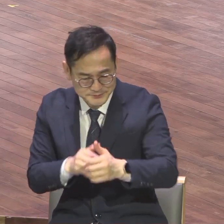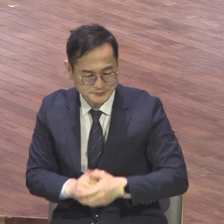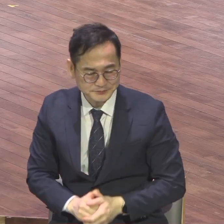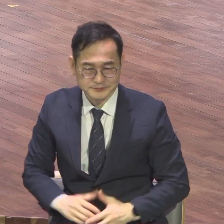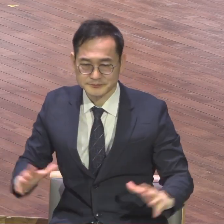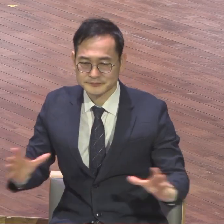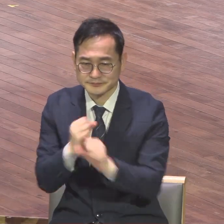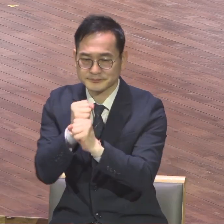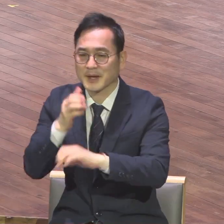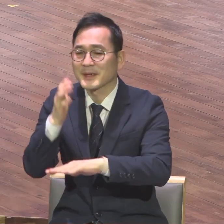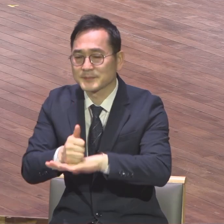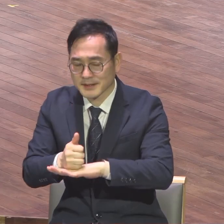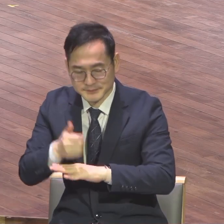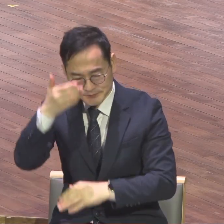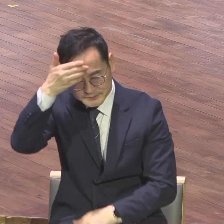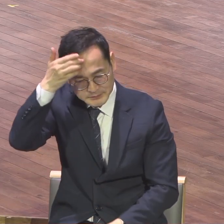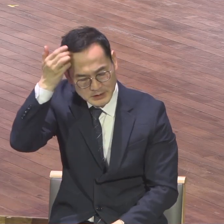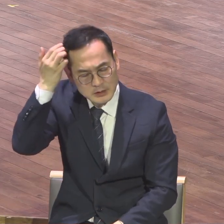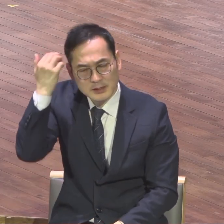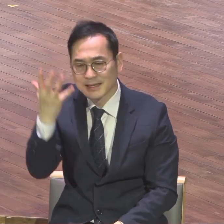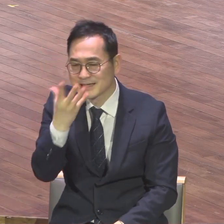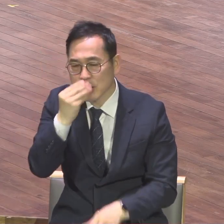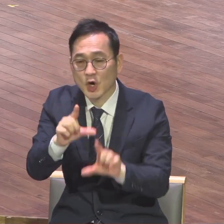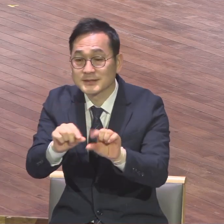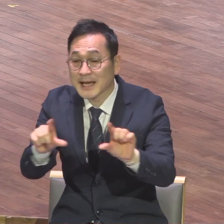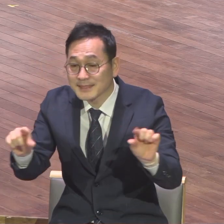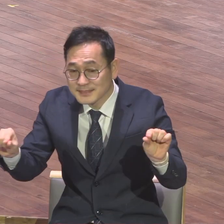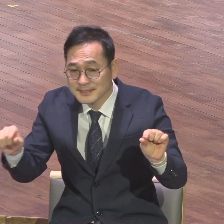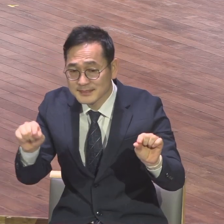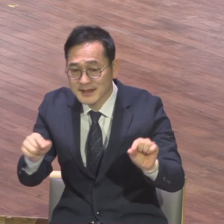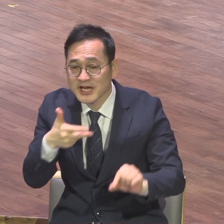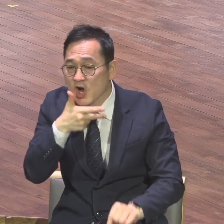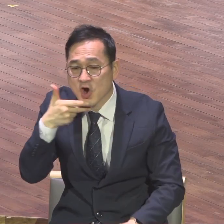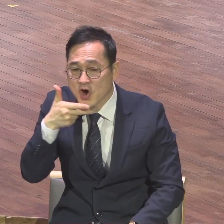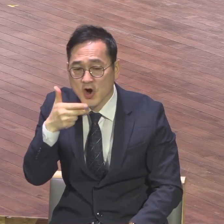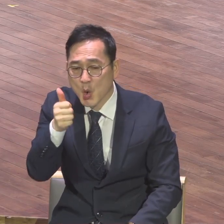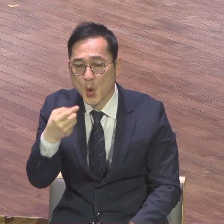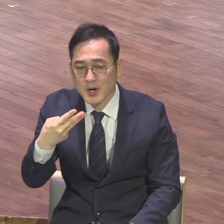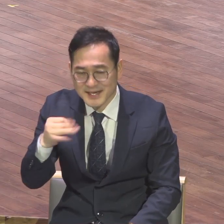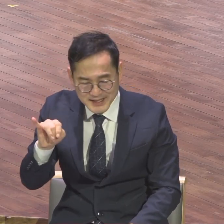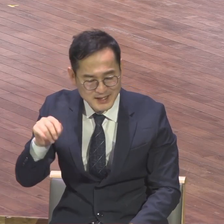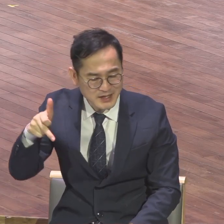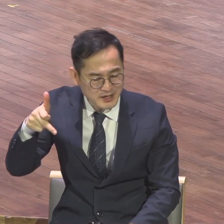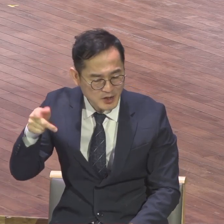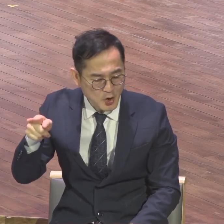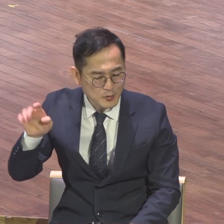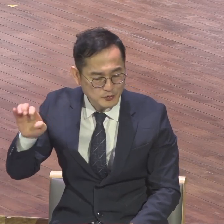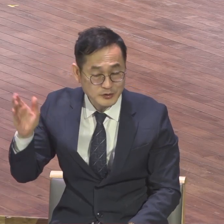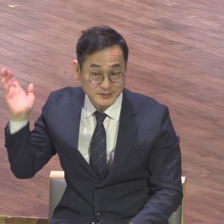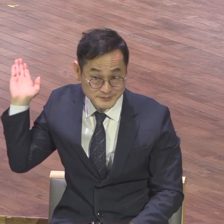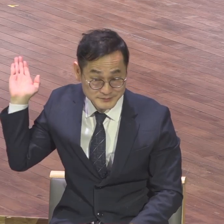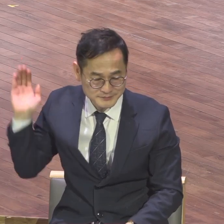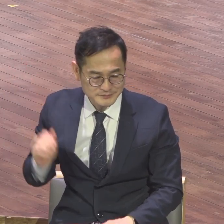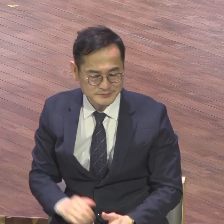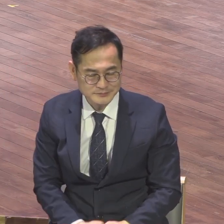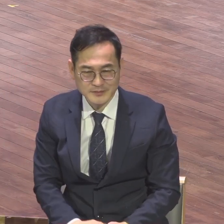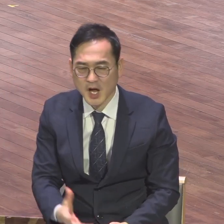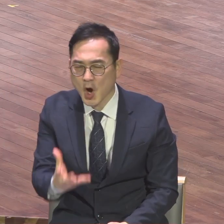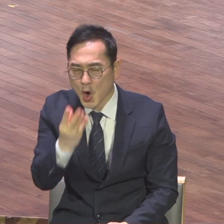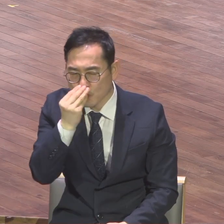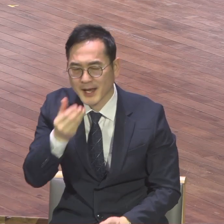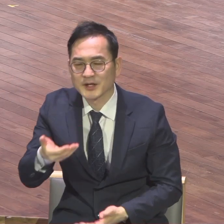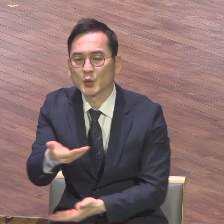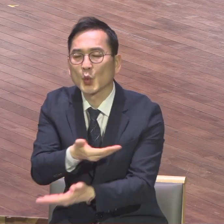결론입니다. 성찬을 영어로 Holy Communion, Holy Communion 다시 말하면 거룩한 교제라고 하는